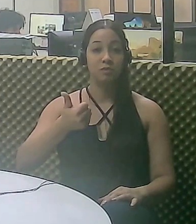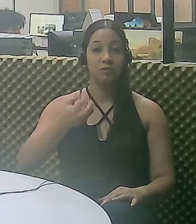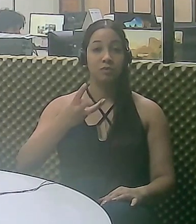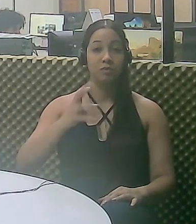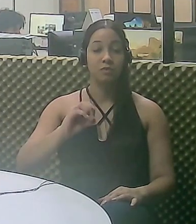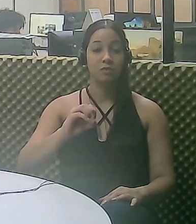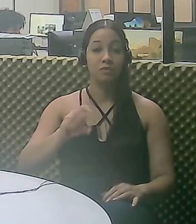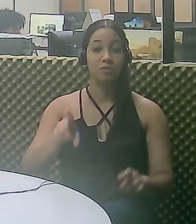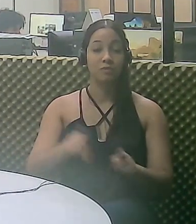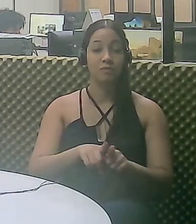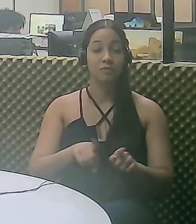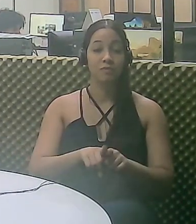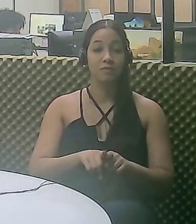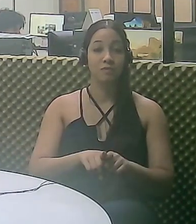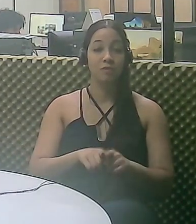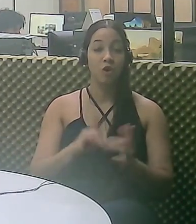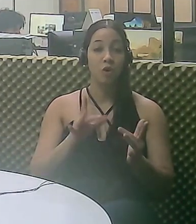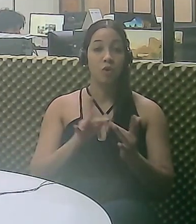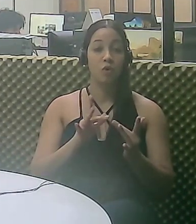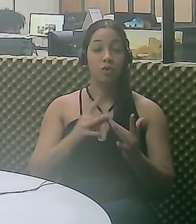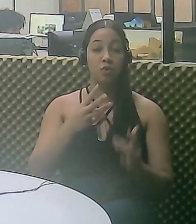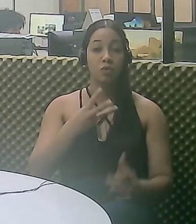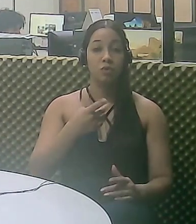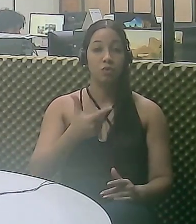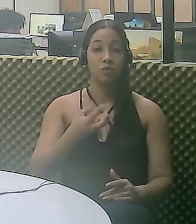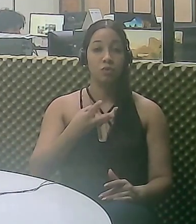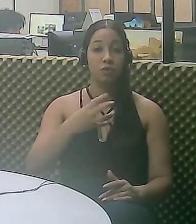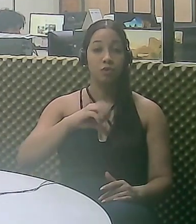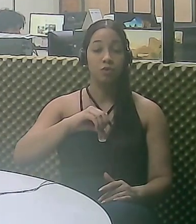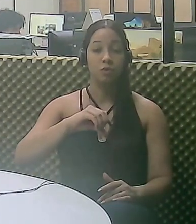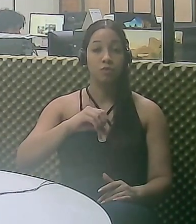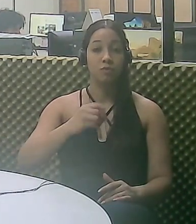3239-3130 e também por outro contato